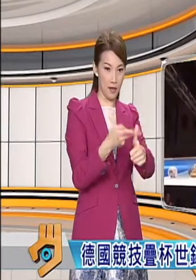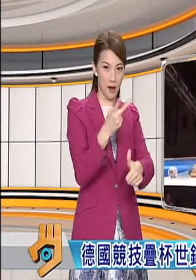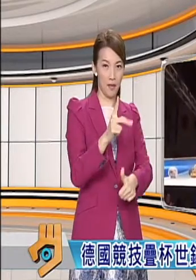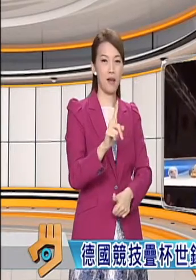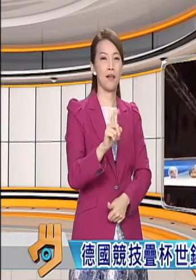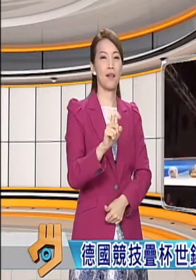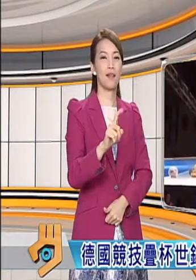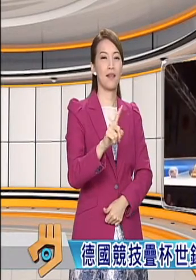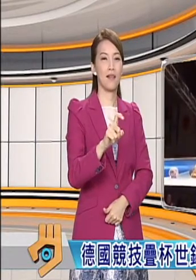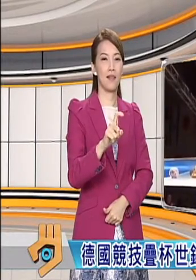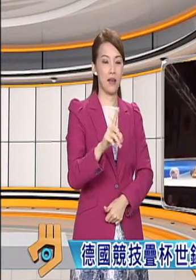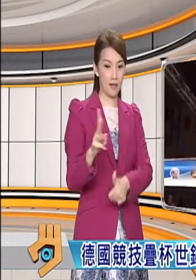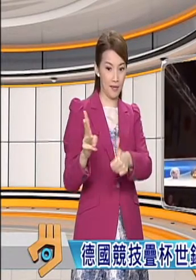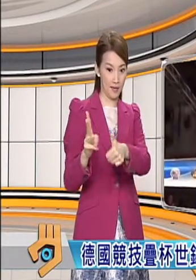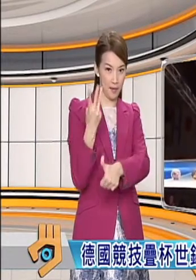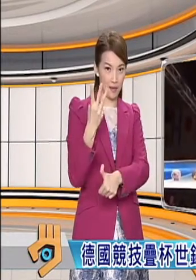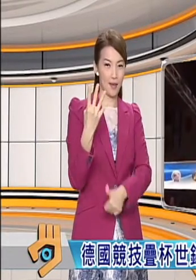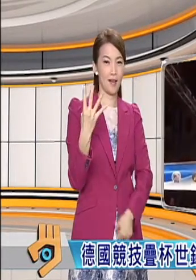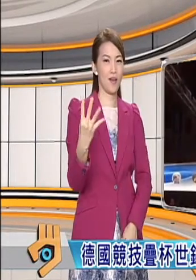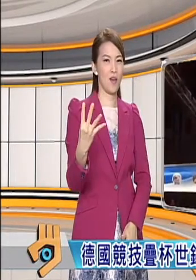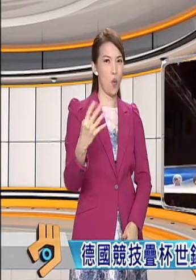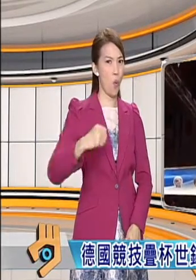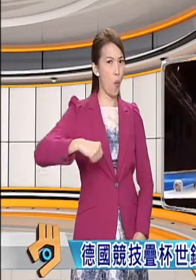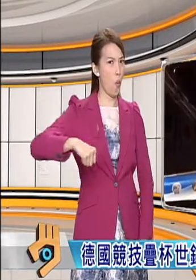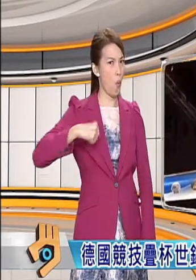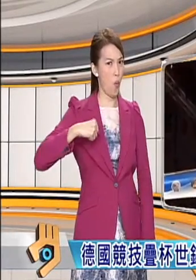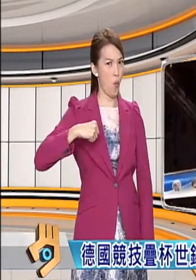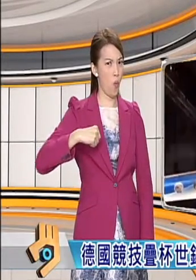还有4面的铜牌，表现优异。